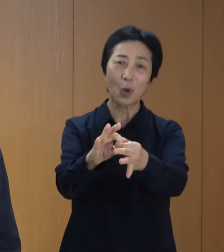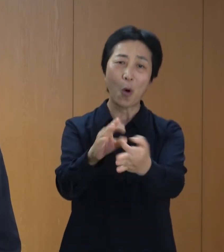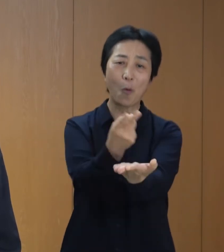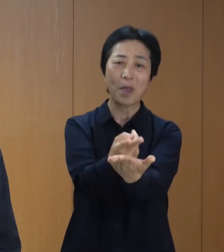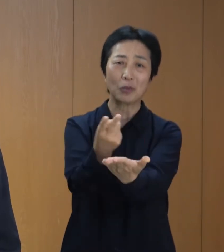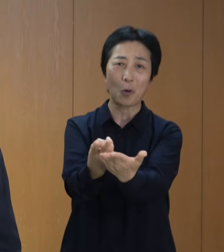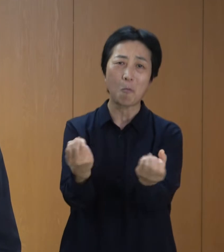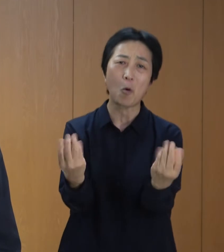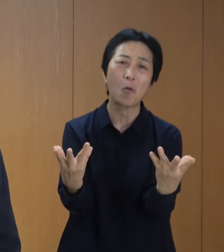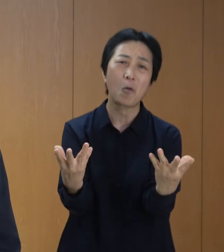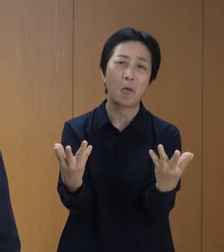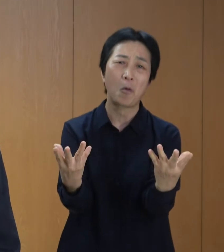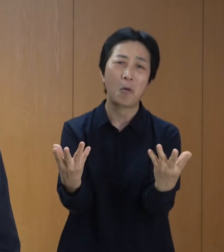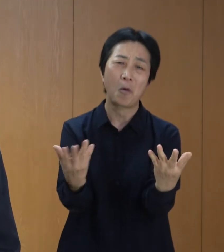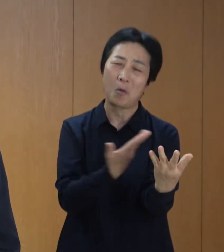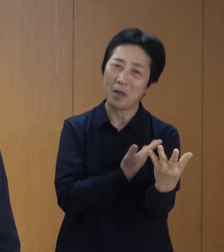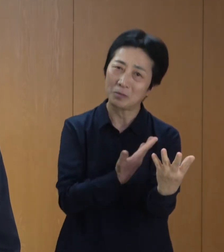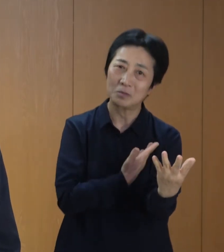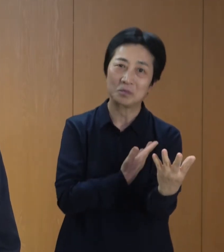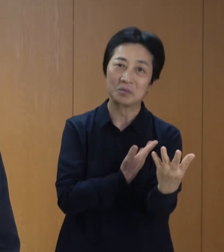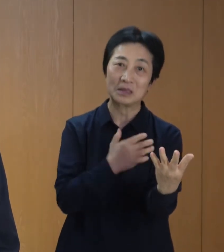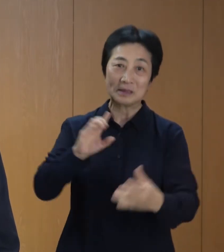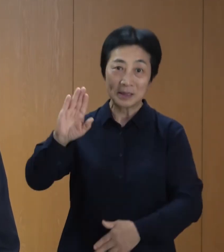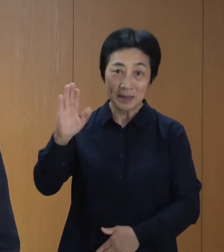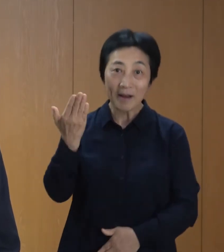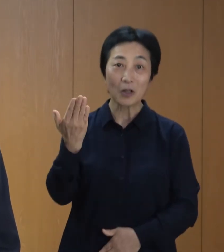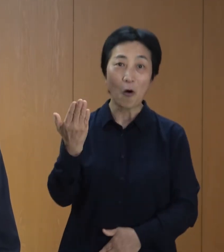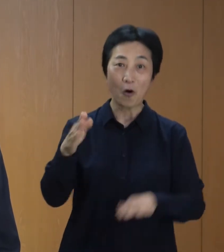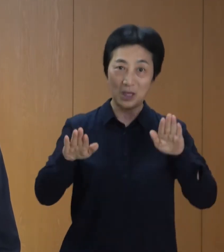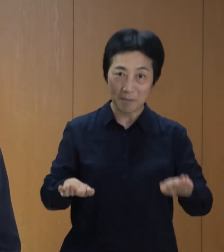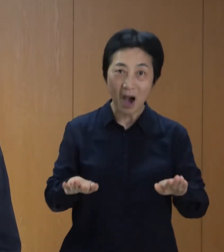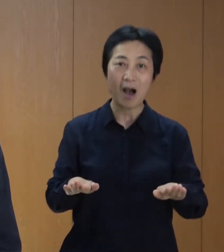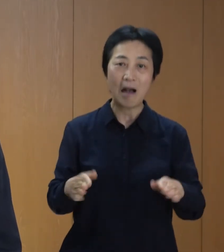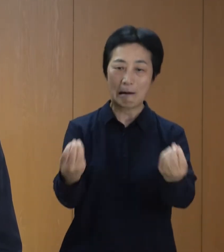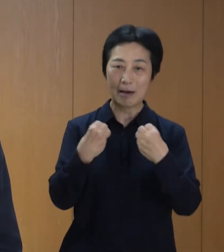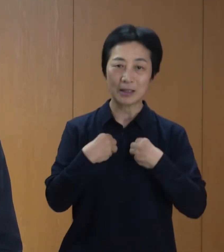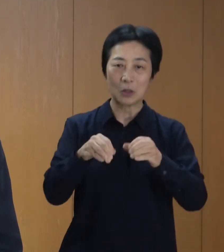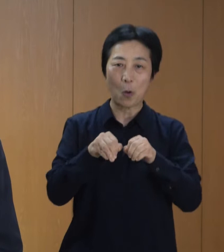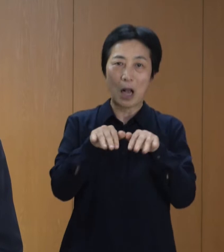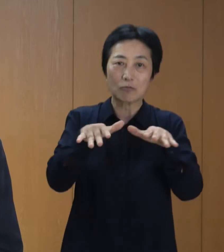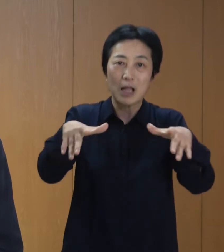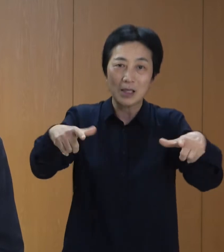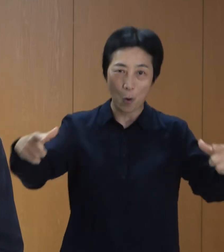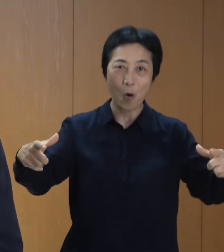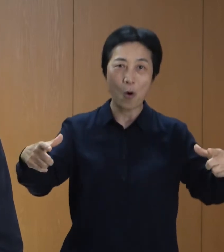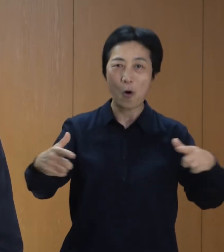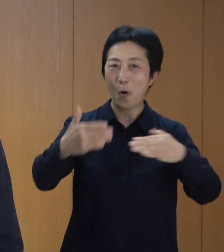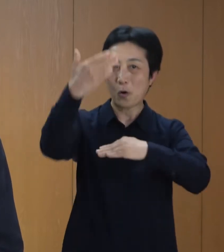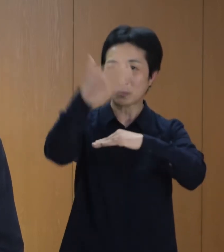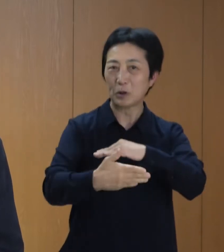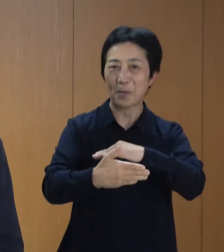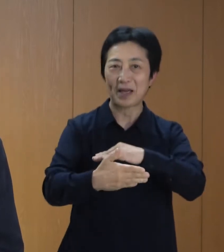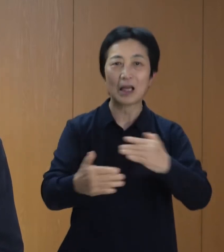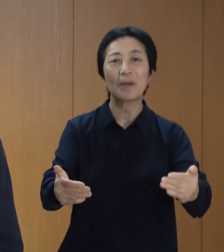もなりかねず、そうならないためにも今ここで感染拡大を食い止めなければなりません。